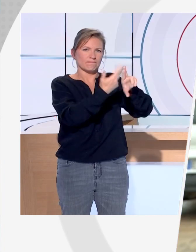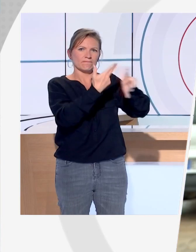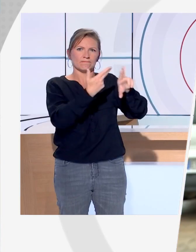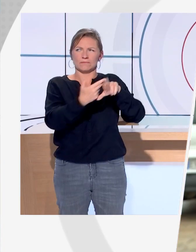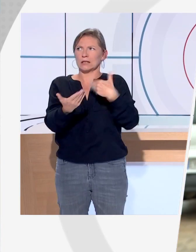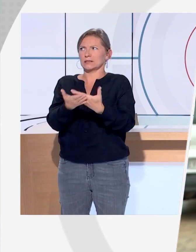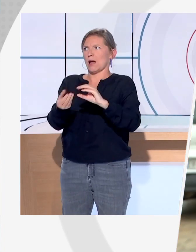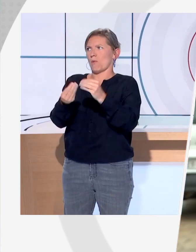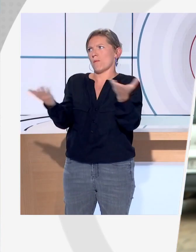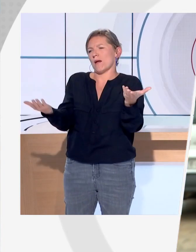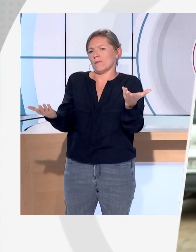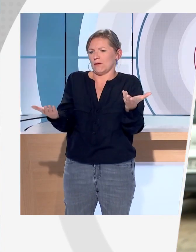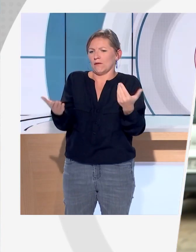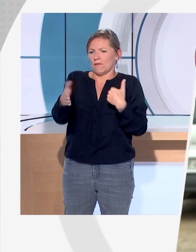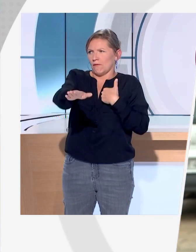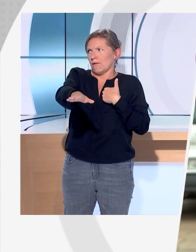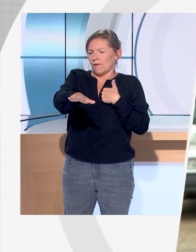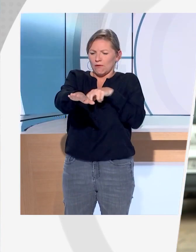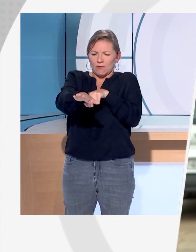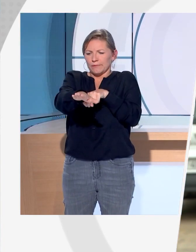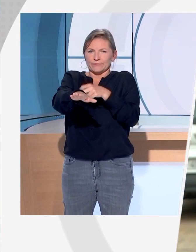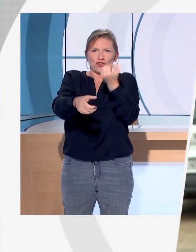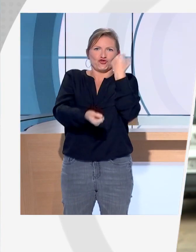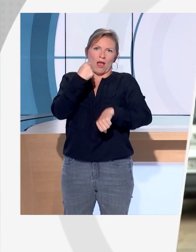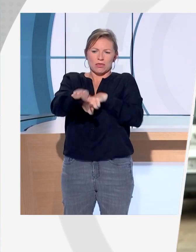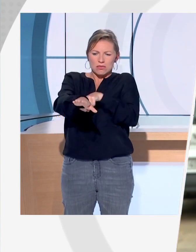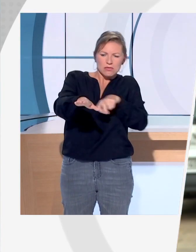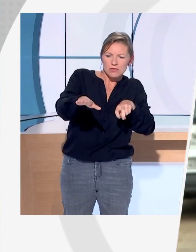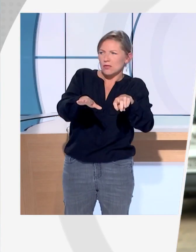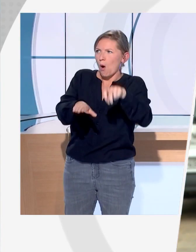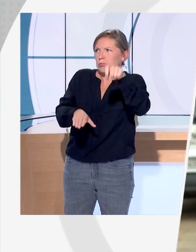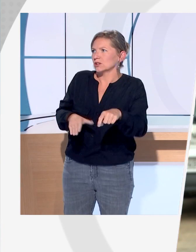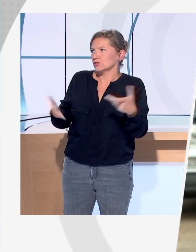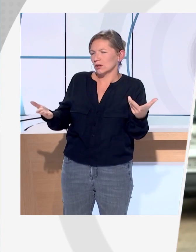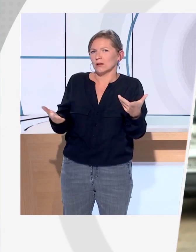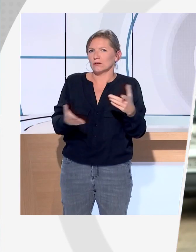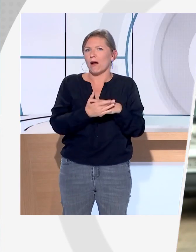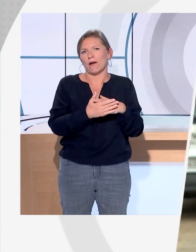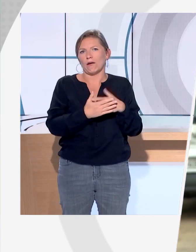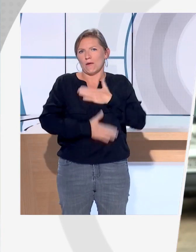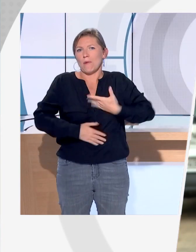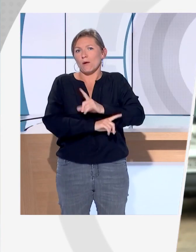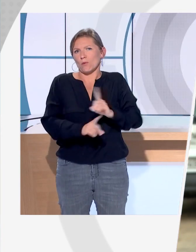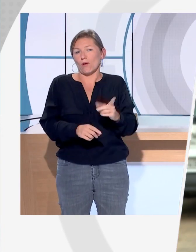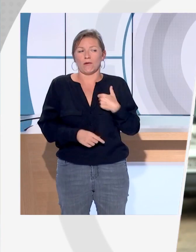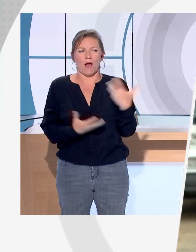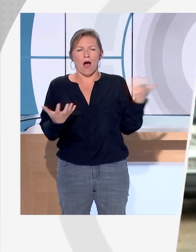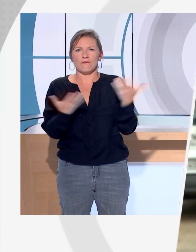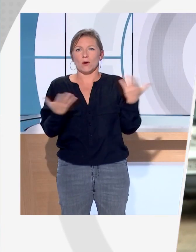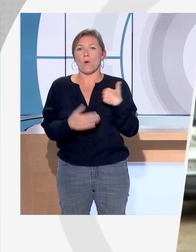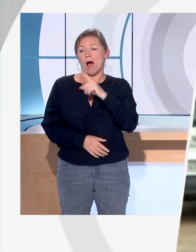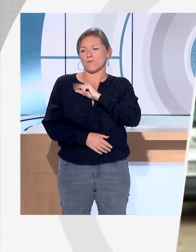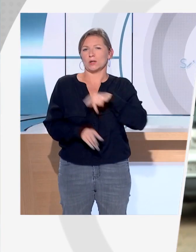Et c'est à peu près 2/3 des répondants qui se plaignent de cet encombrement par les voitures. Et ils voudraient qu'elles